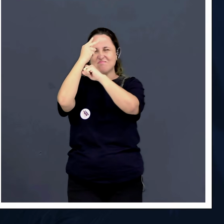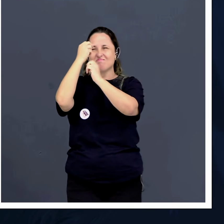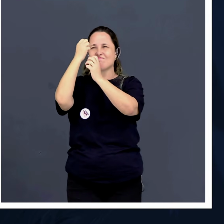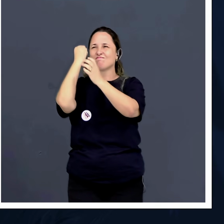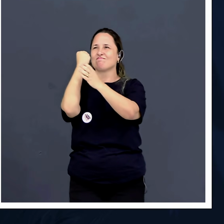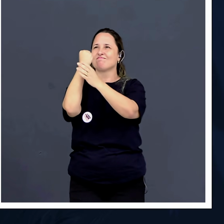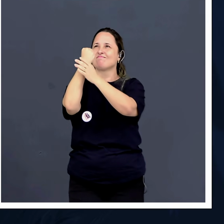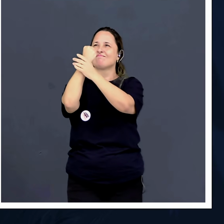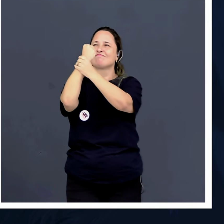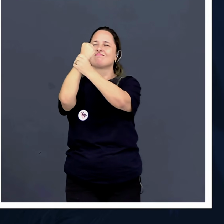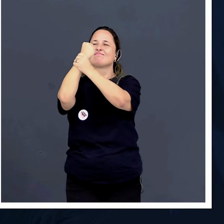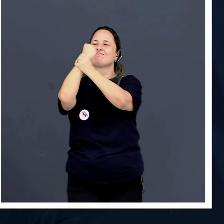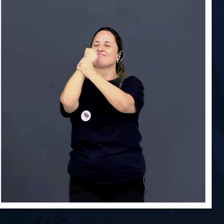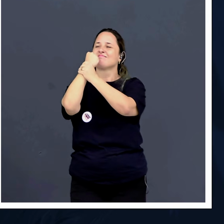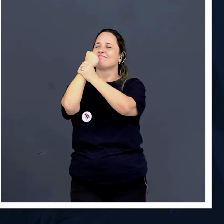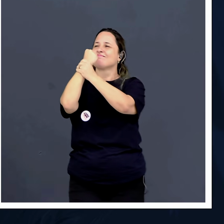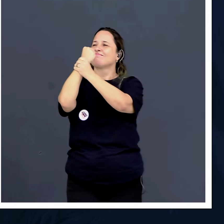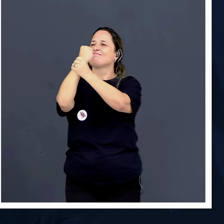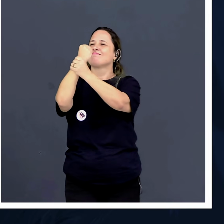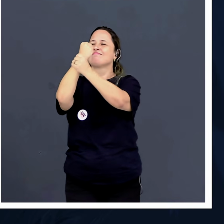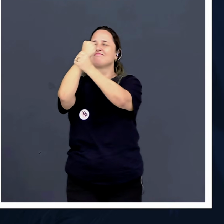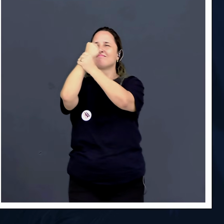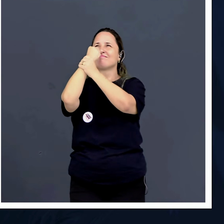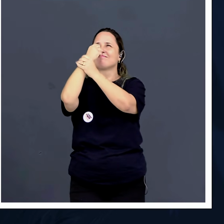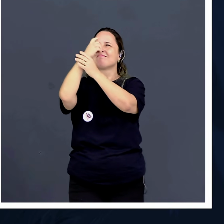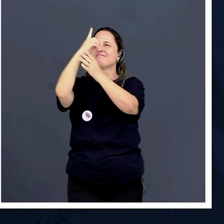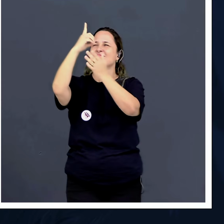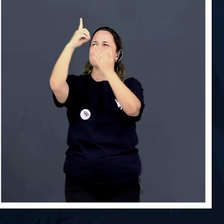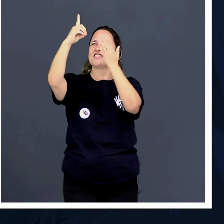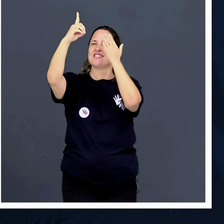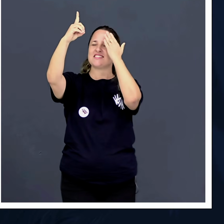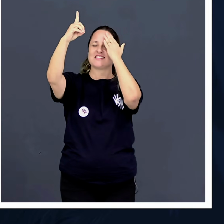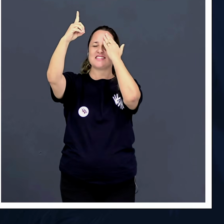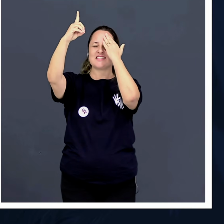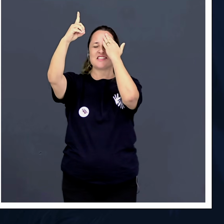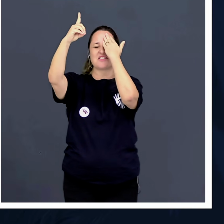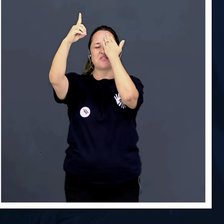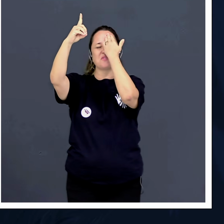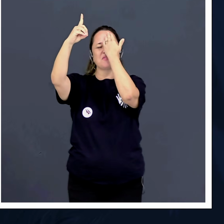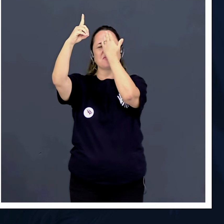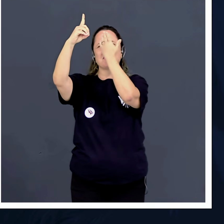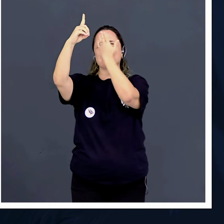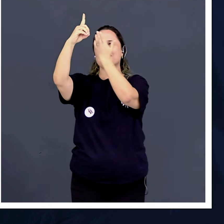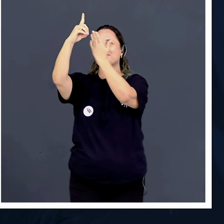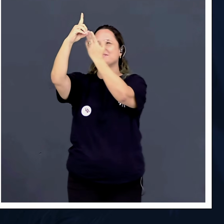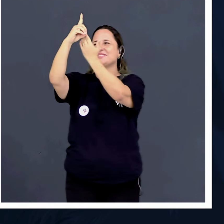o meu protetor, em ti